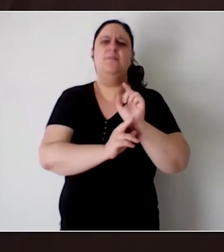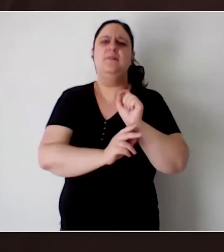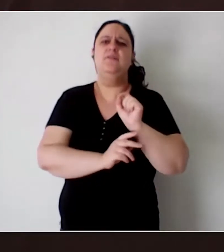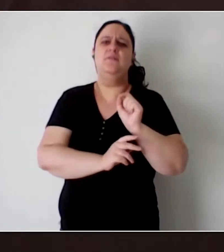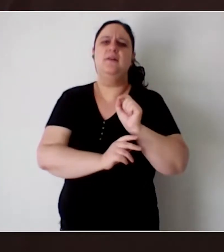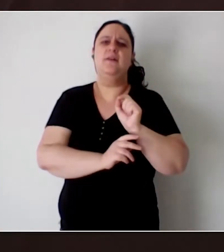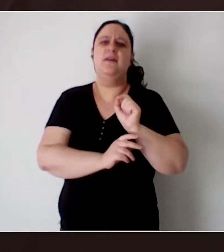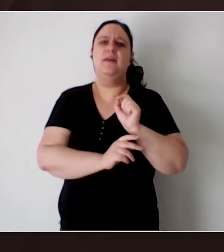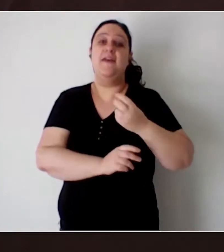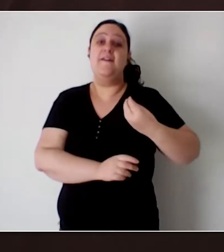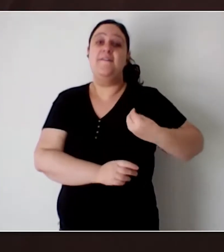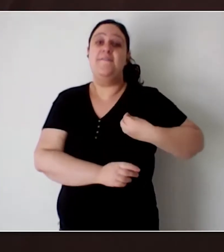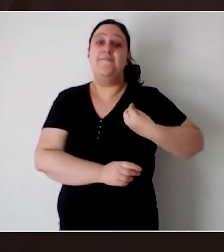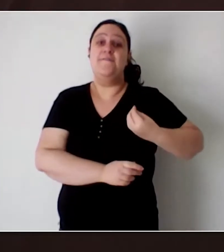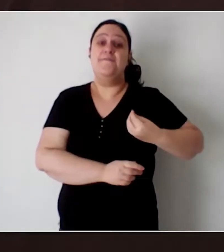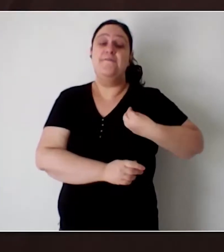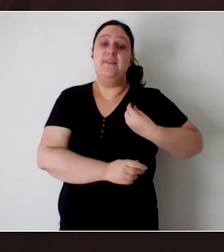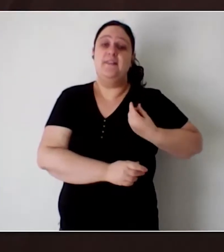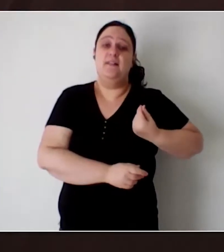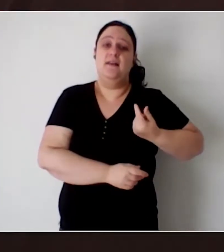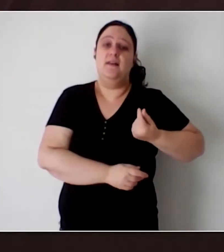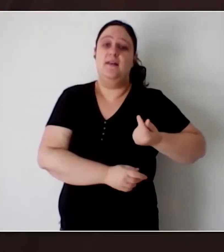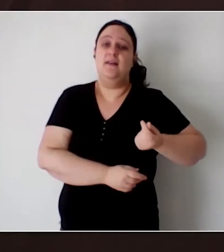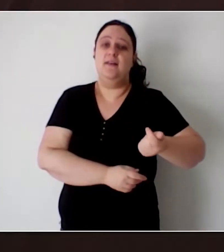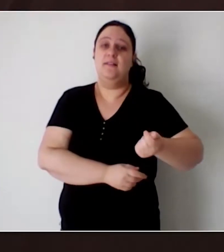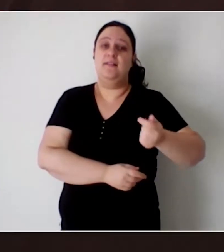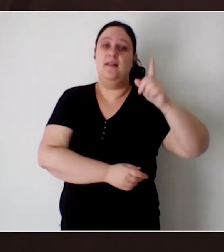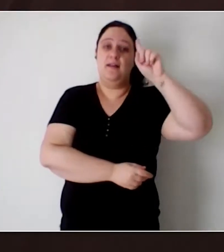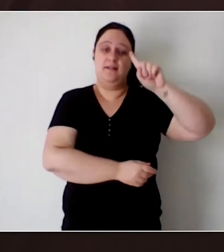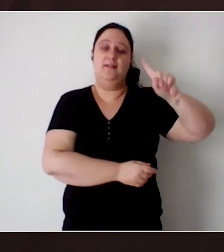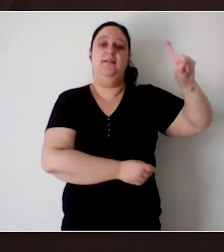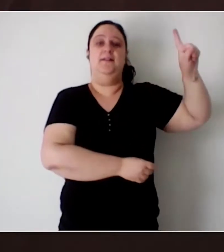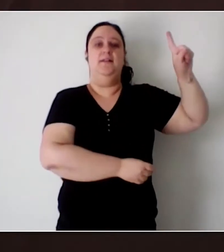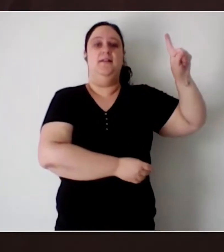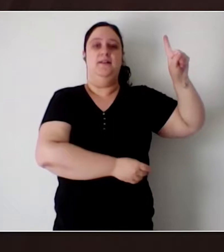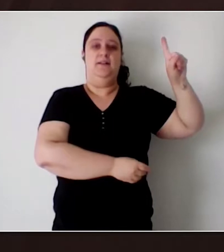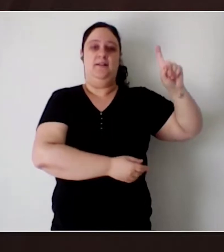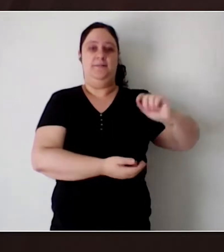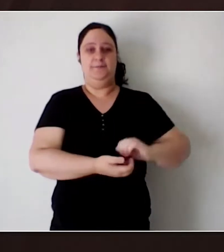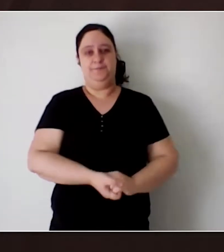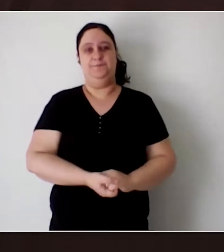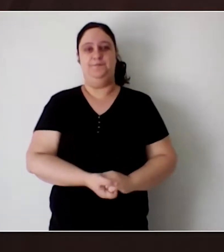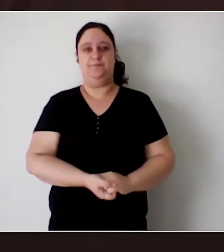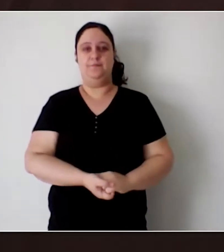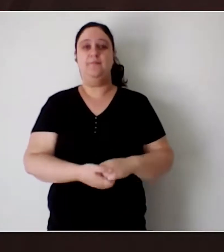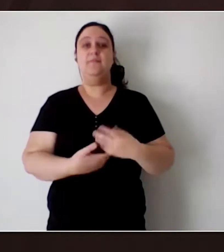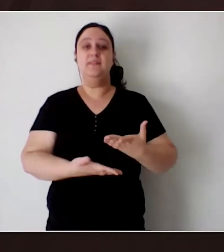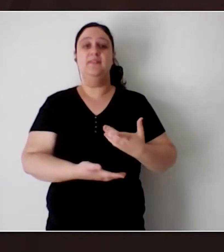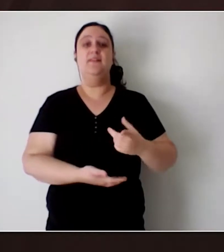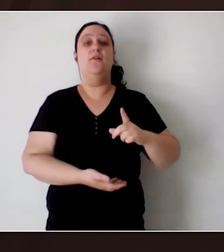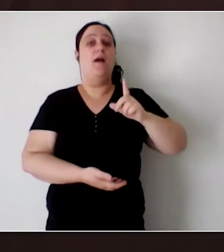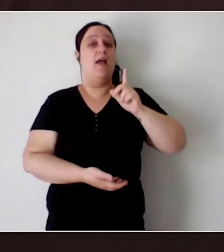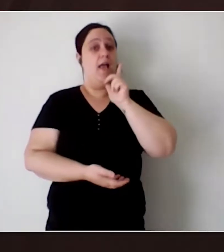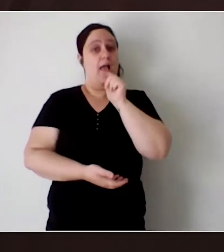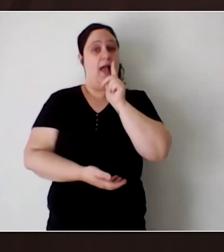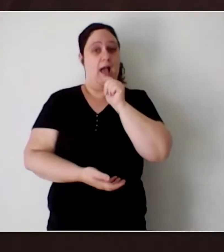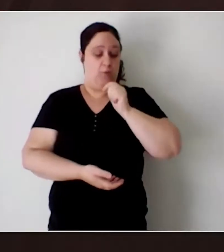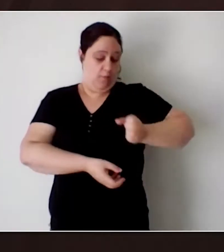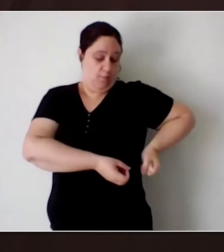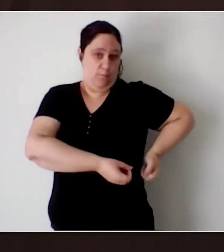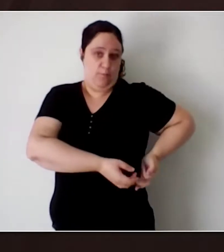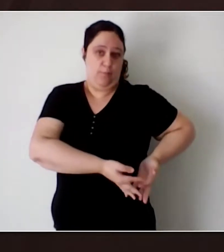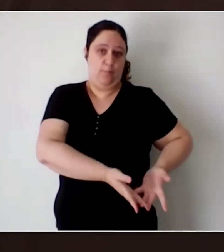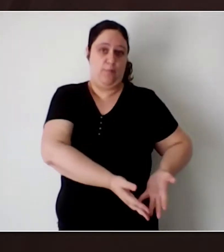eterna de Deus, a vida divina. E essa água nos regenerou.